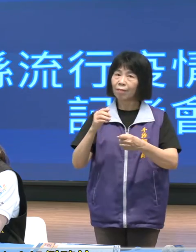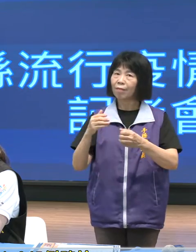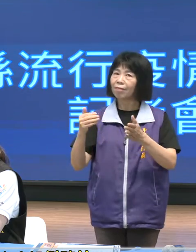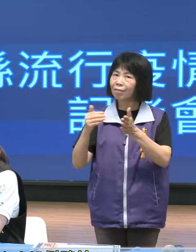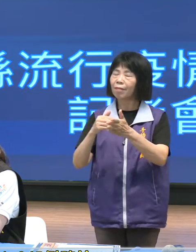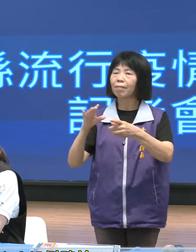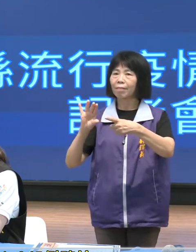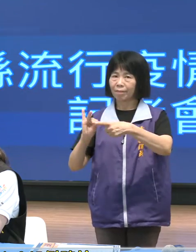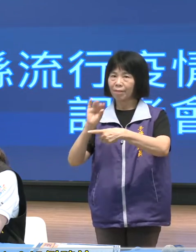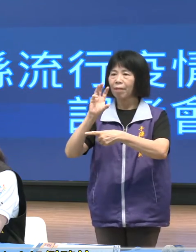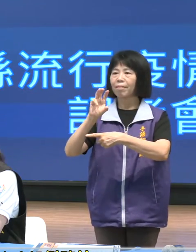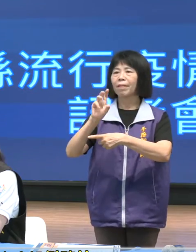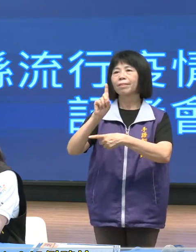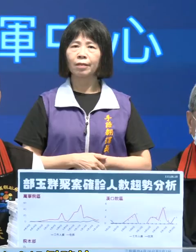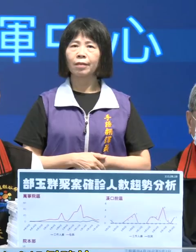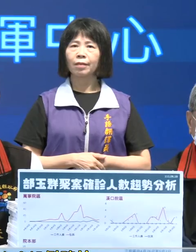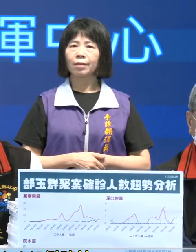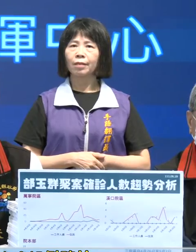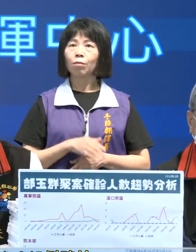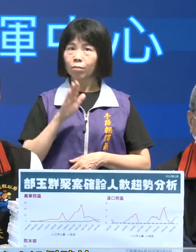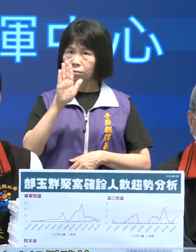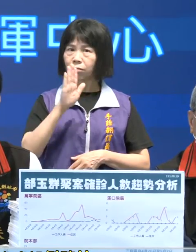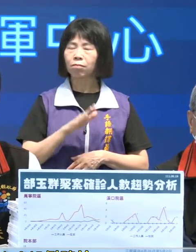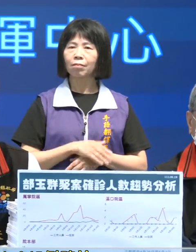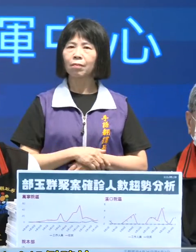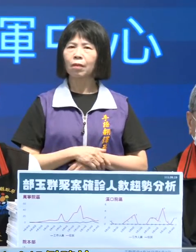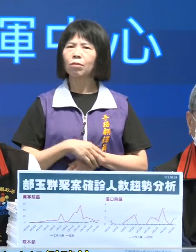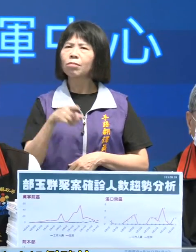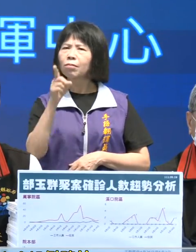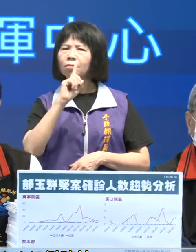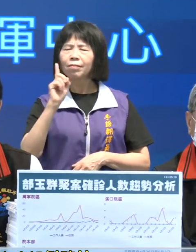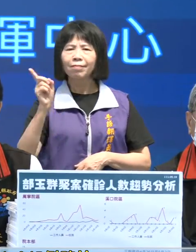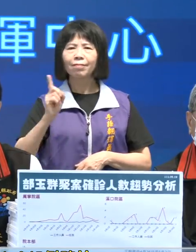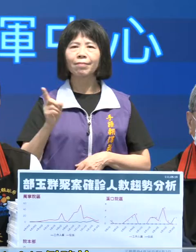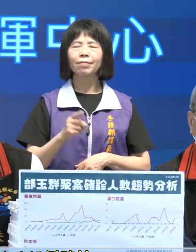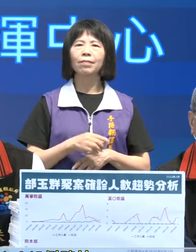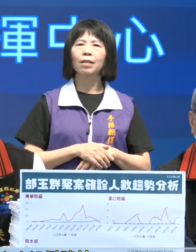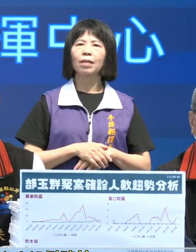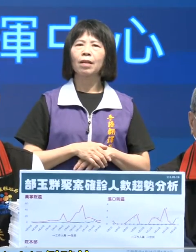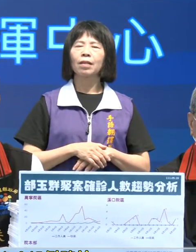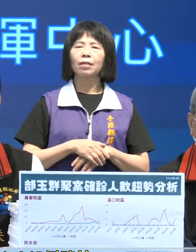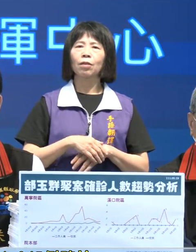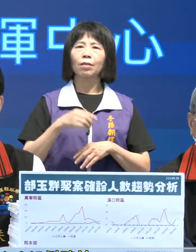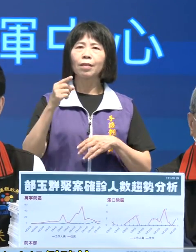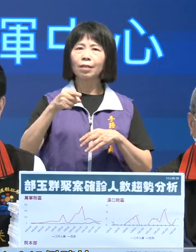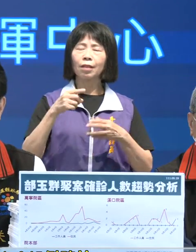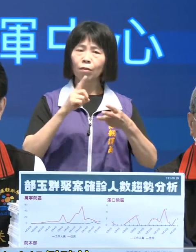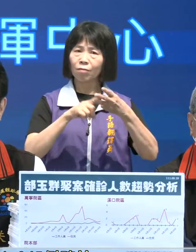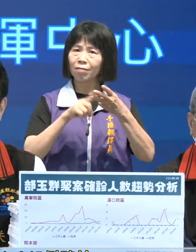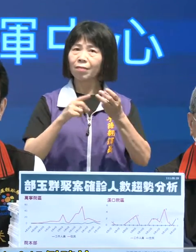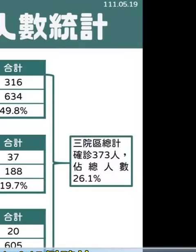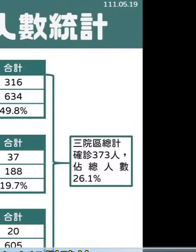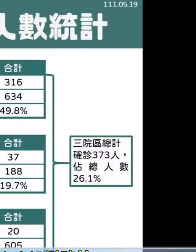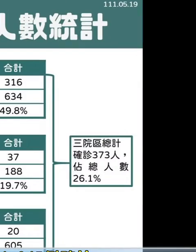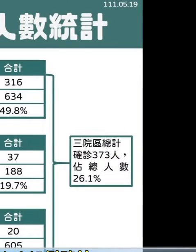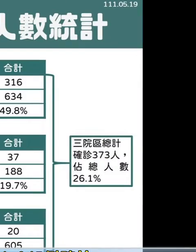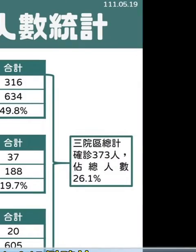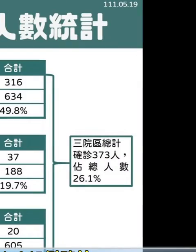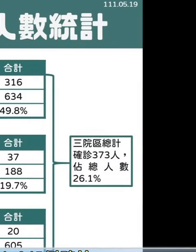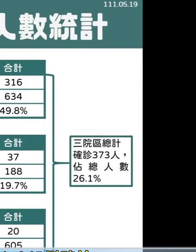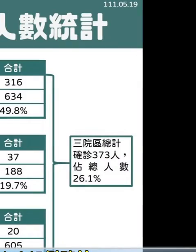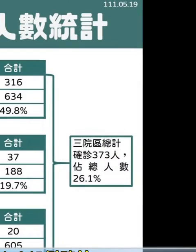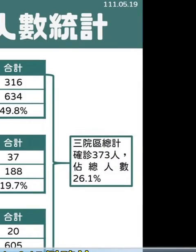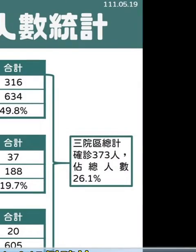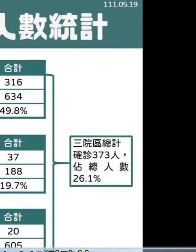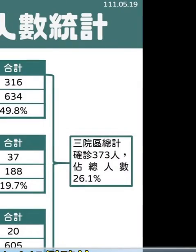了81.3%。 卫生局长朱家祥指出，对于部立荣院遭爆料是对于医护人员的努